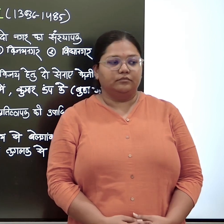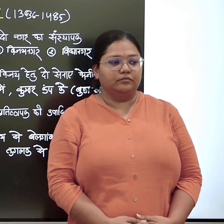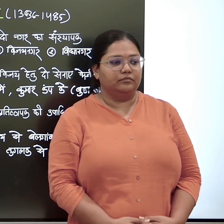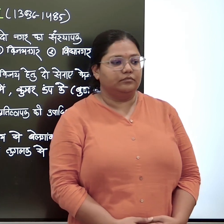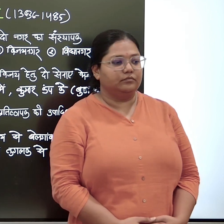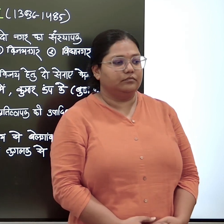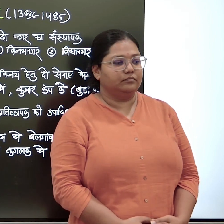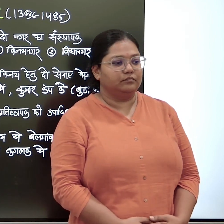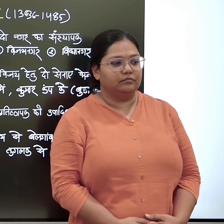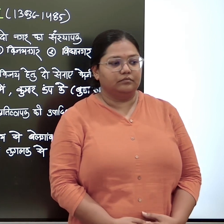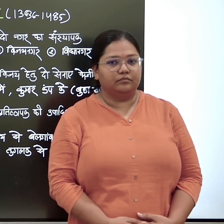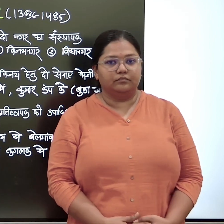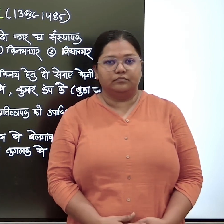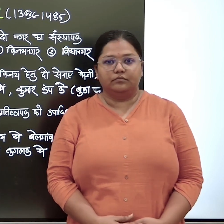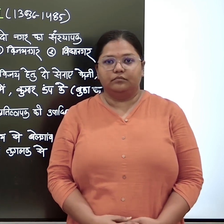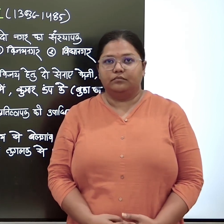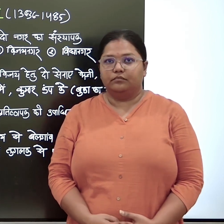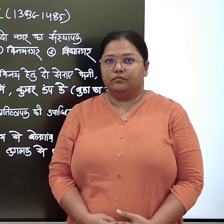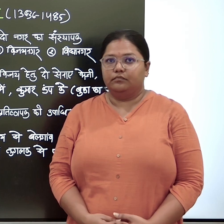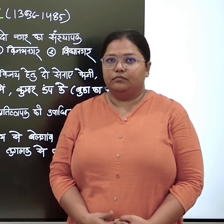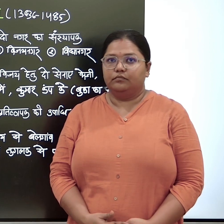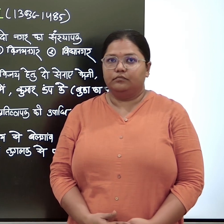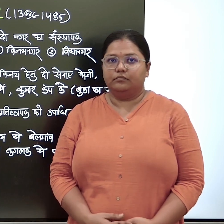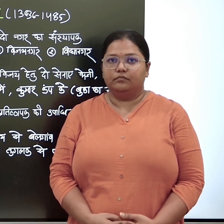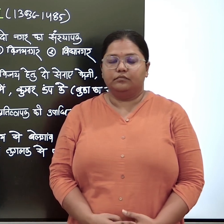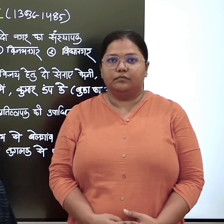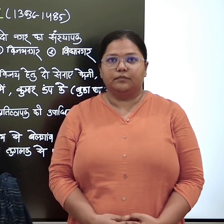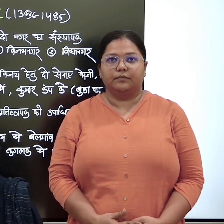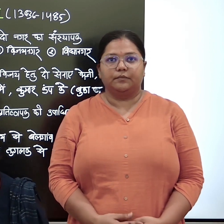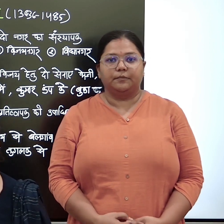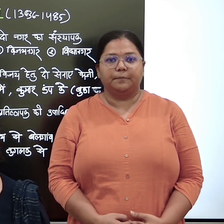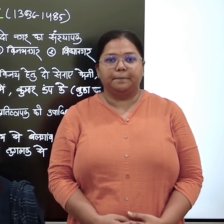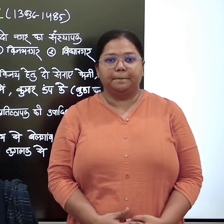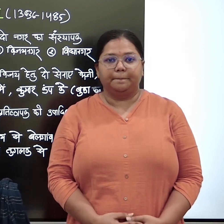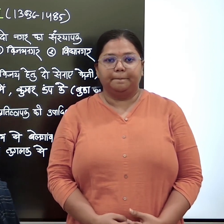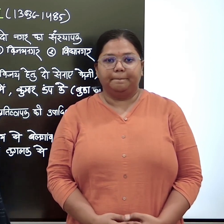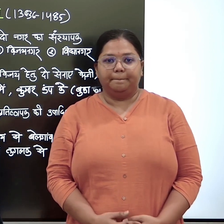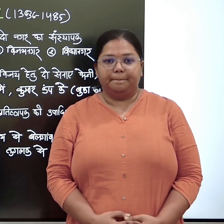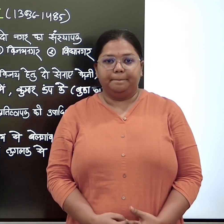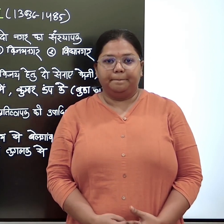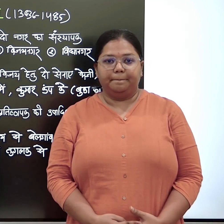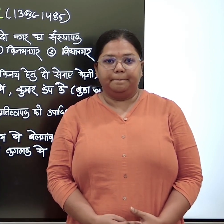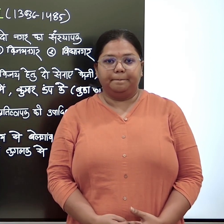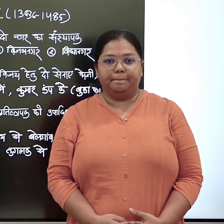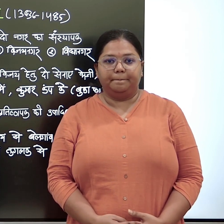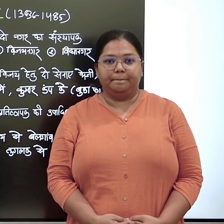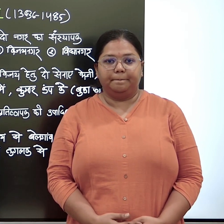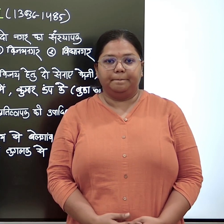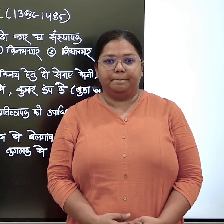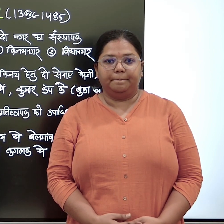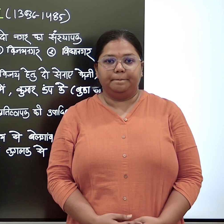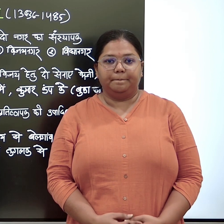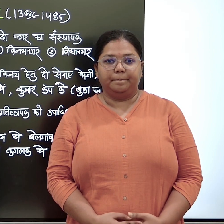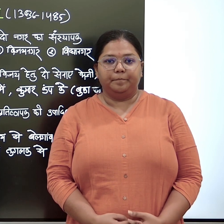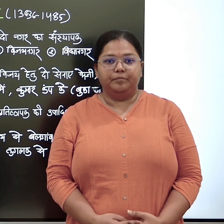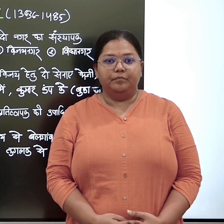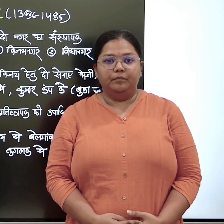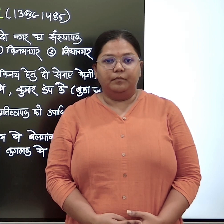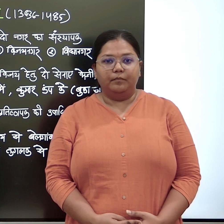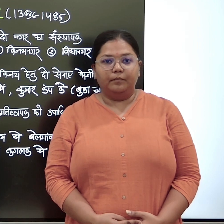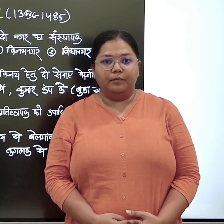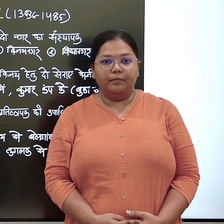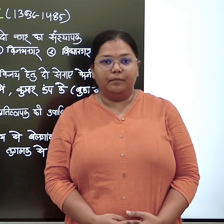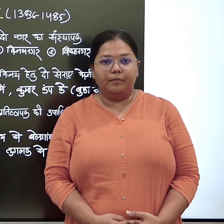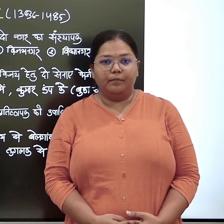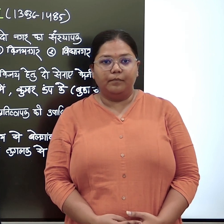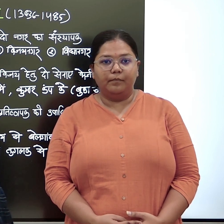हेतु दो सेनाएं भेजी थी, है ना, दो सेनाएं भेजी थी। ठीक है, एक जो था वो